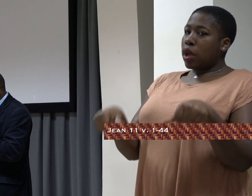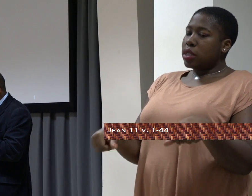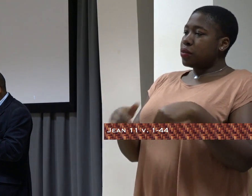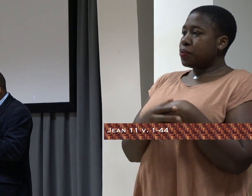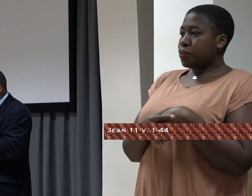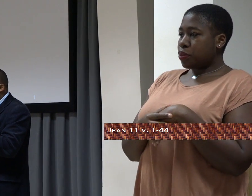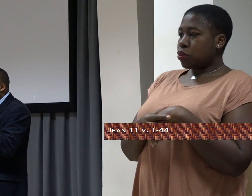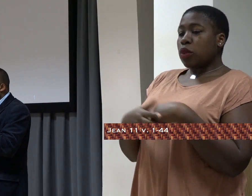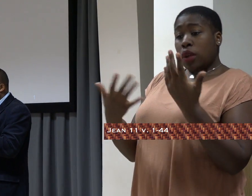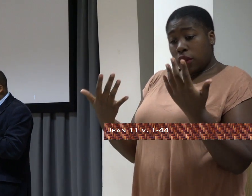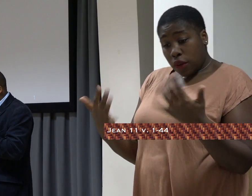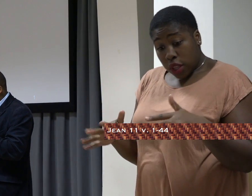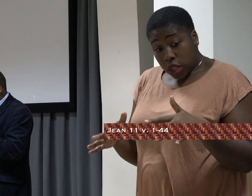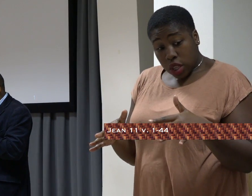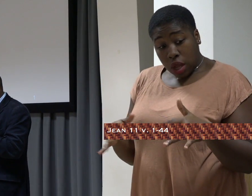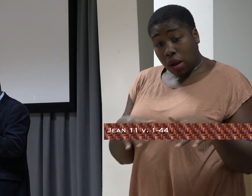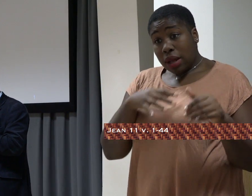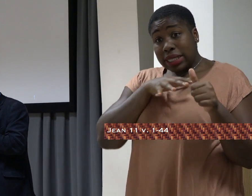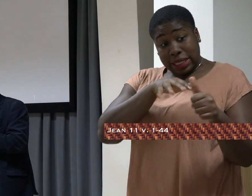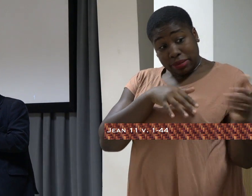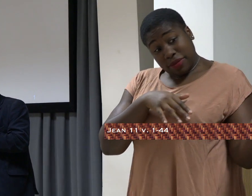disciples, « Retournons en Judée. »